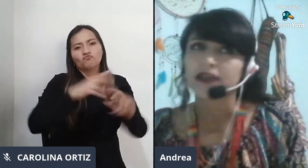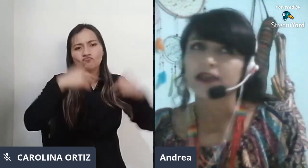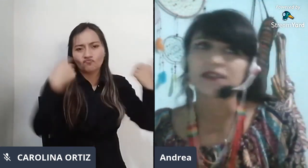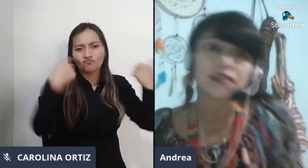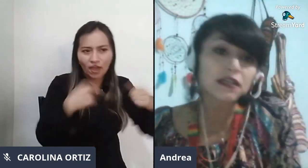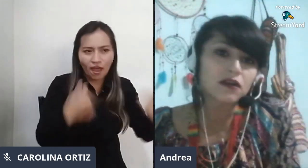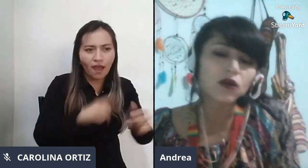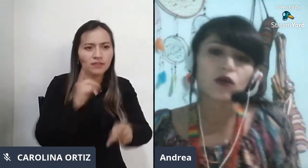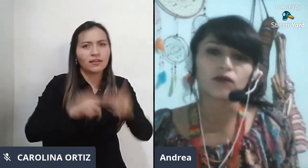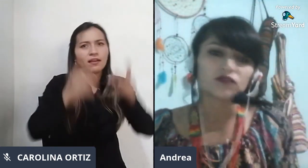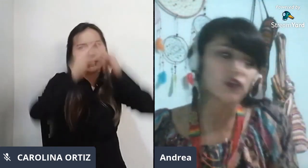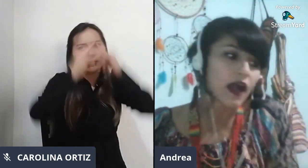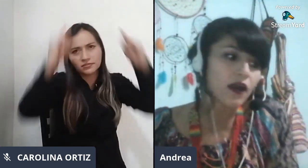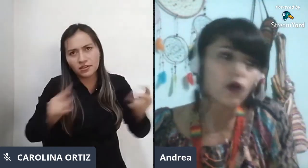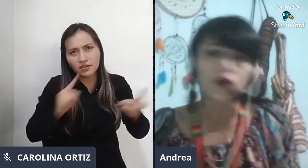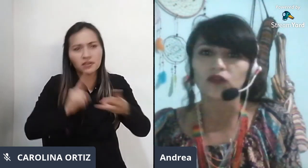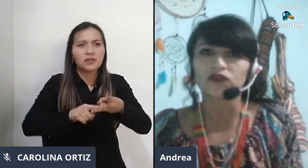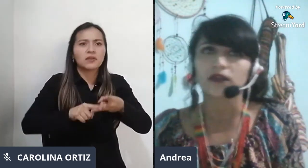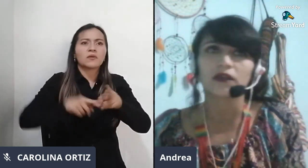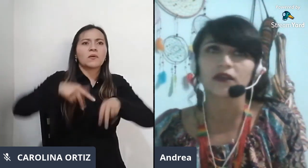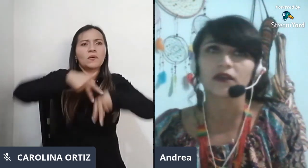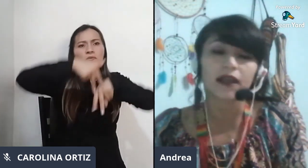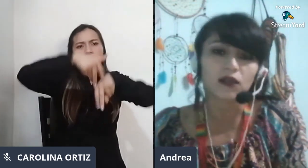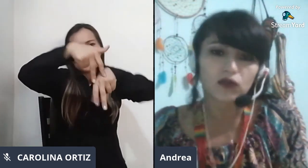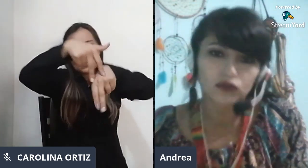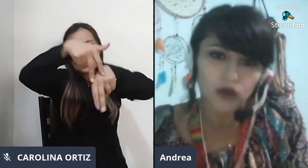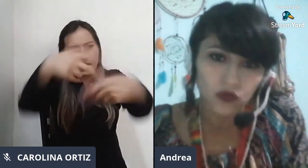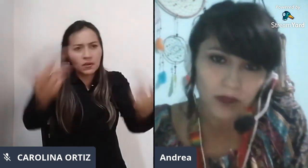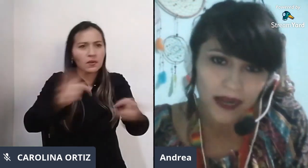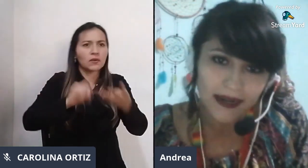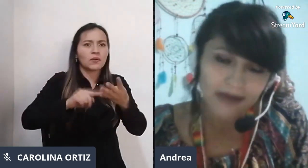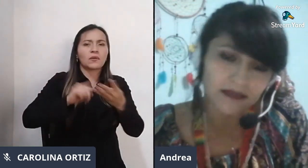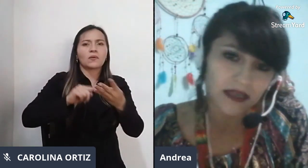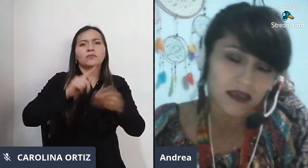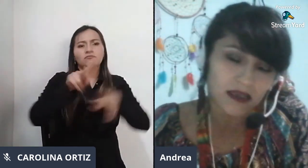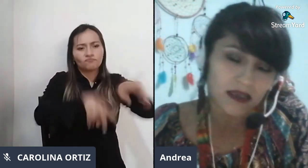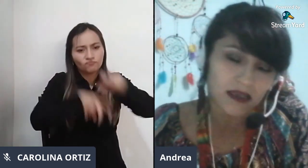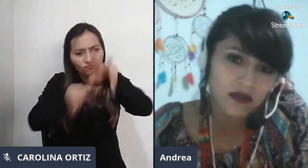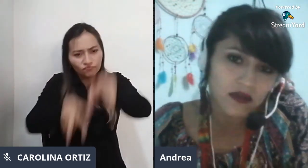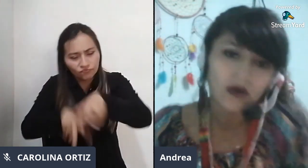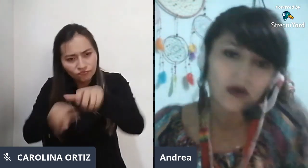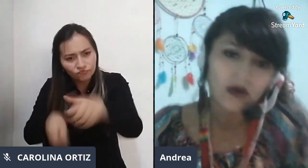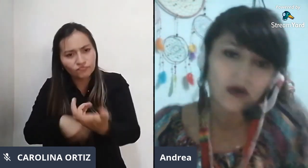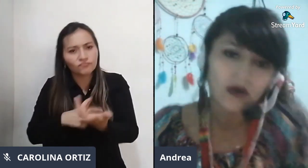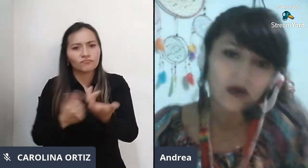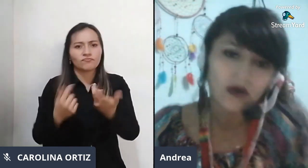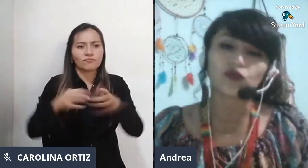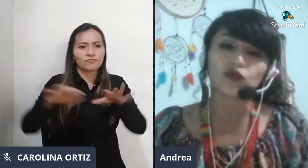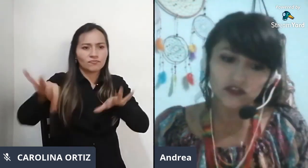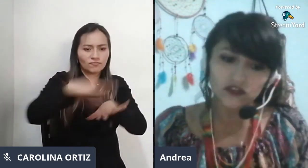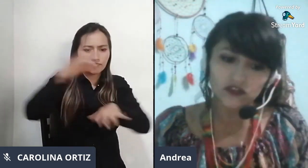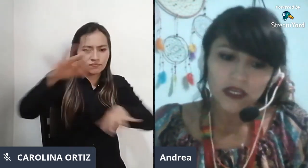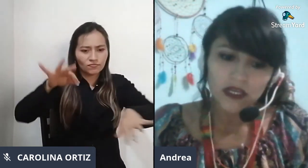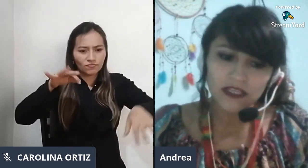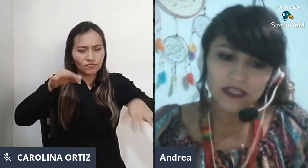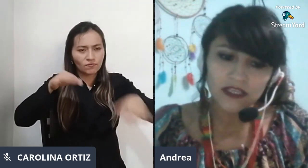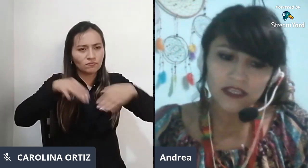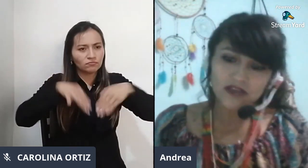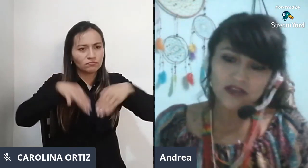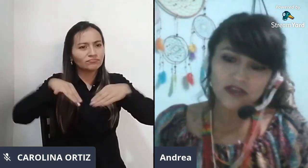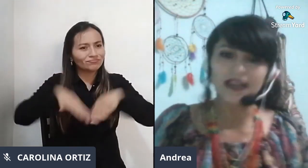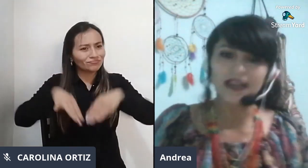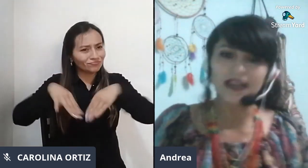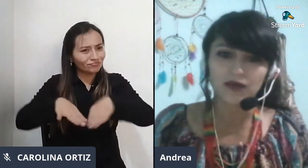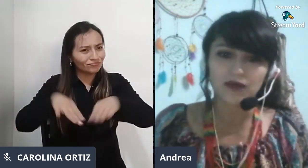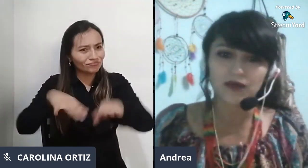circo, zancos, agricultura urbana, tejido, entre muchos otros, que son traídos a la escena por